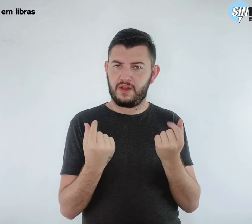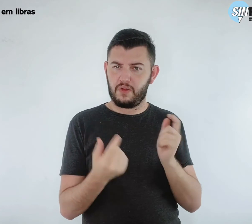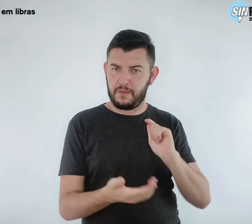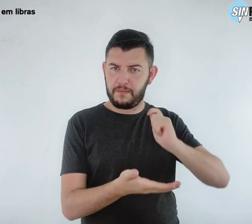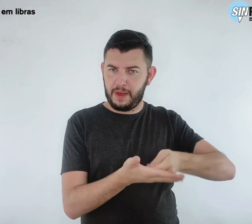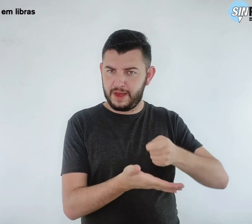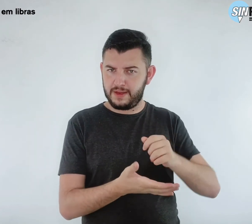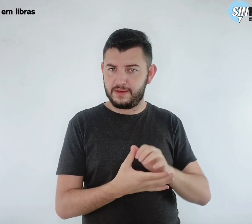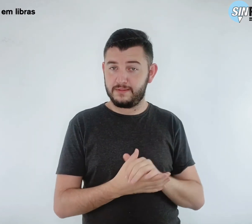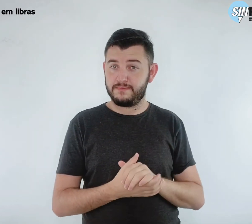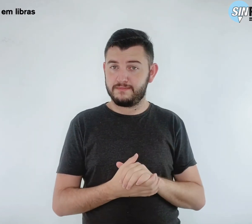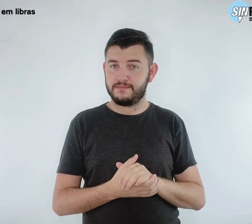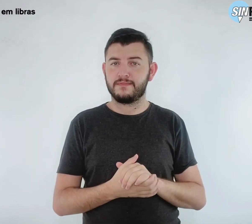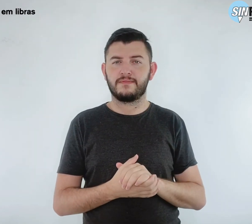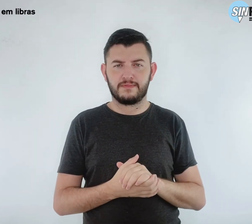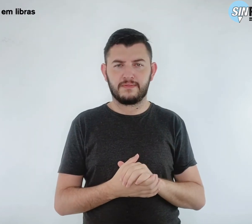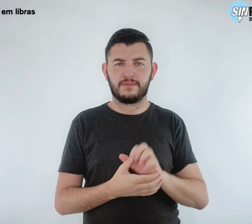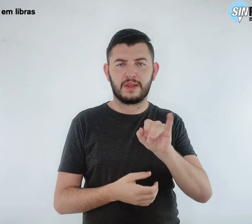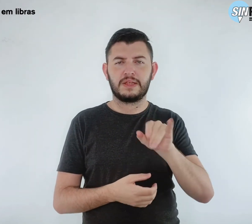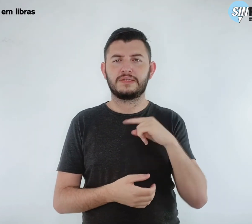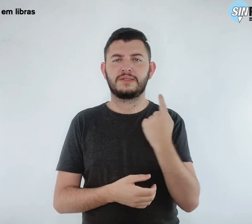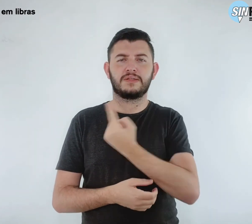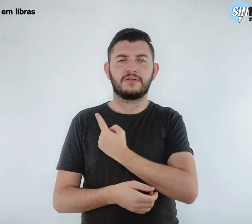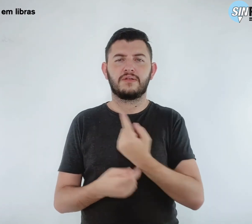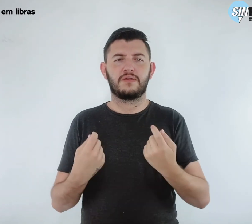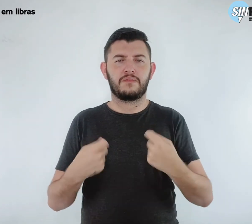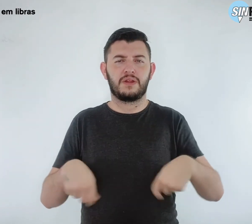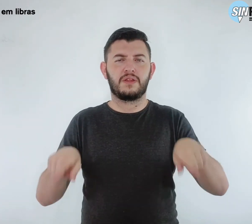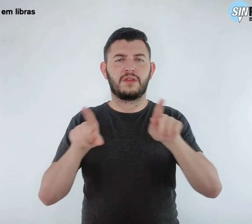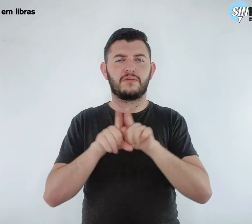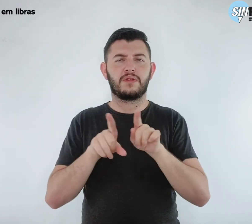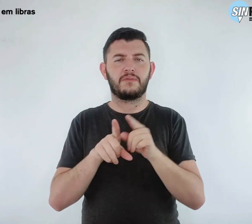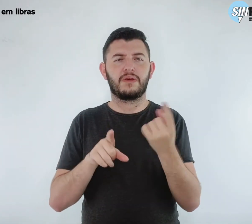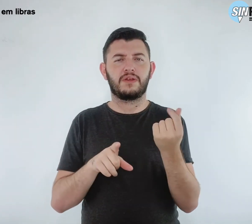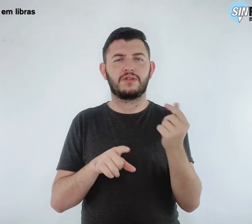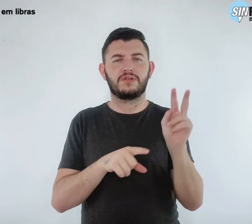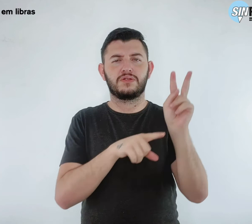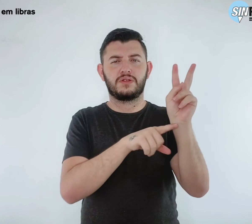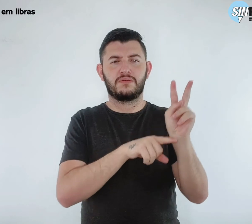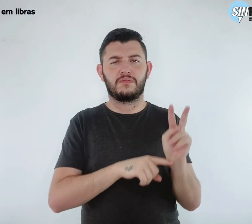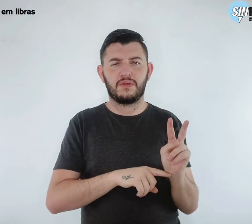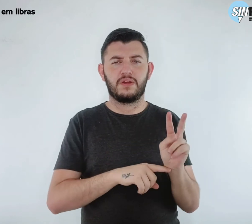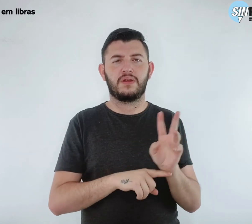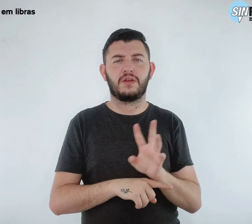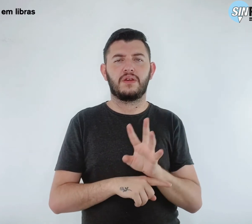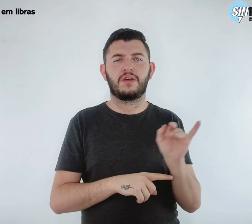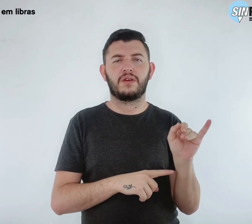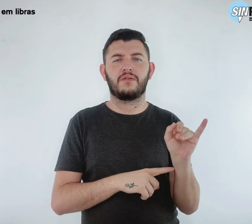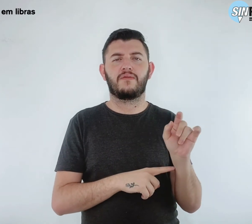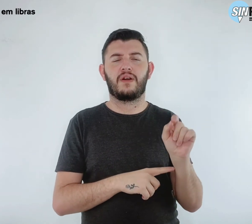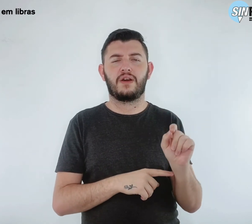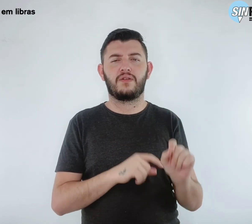pagar esses valores? E se tivéssemos de contrair um empréstimo que deveria